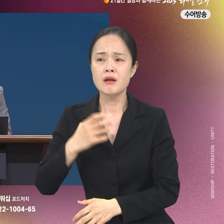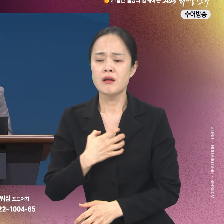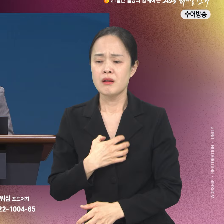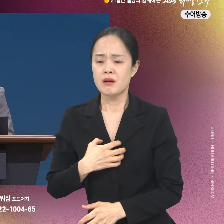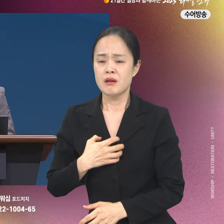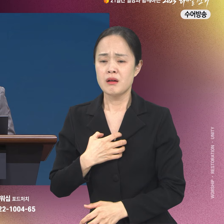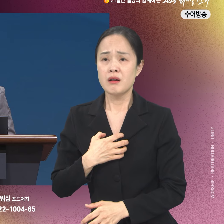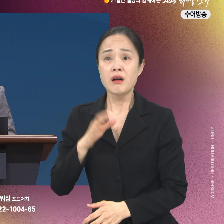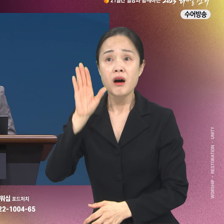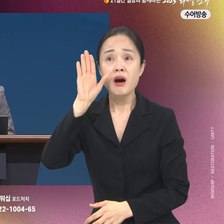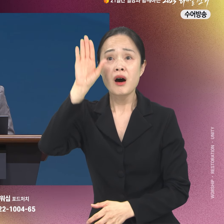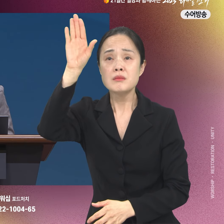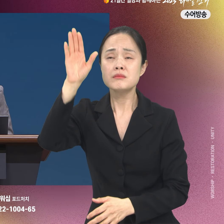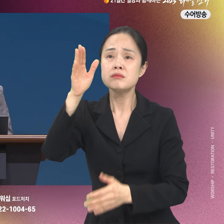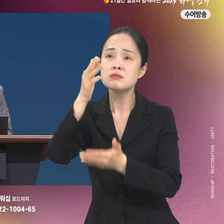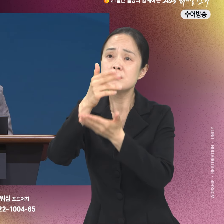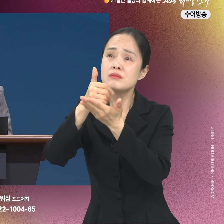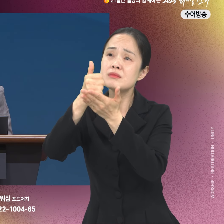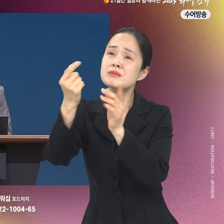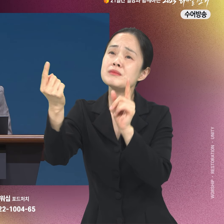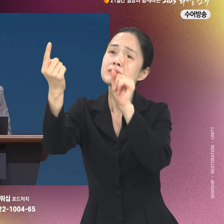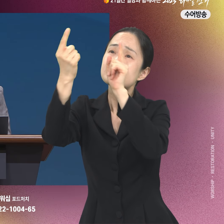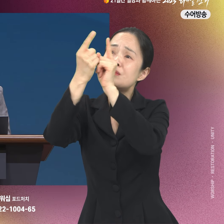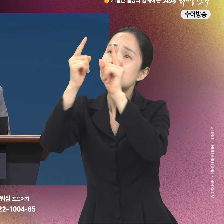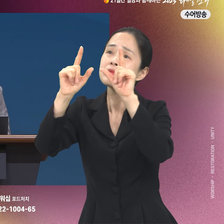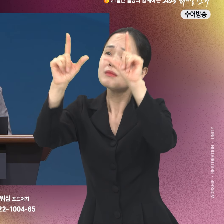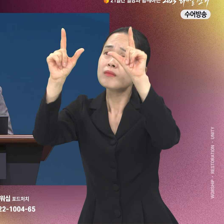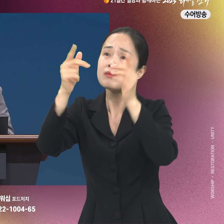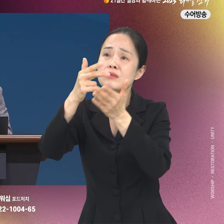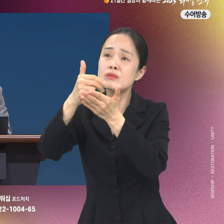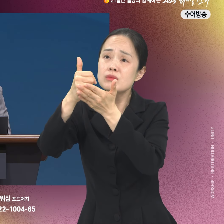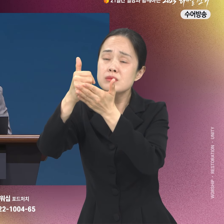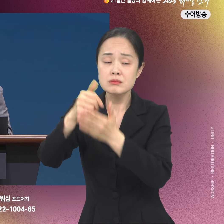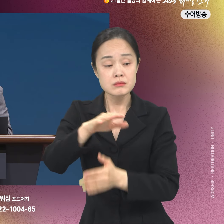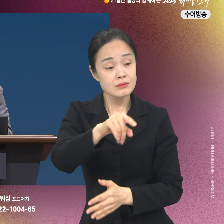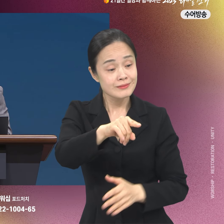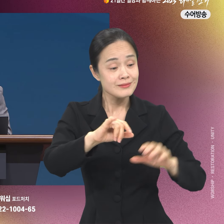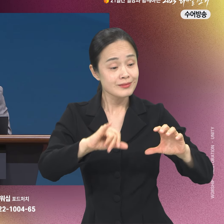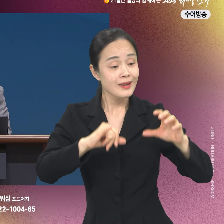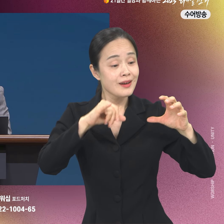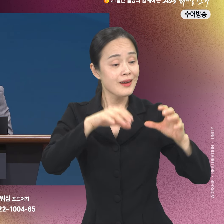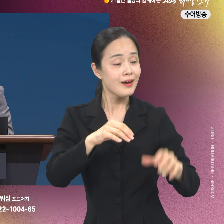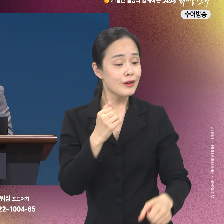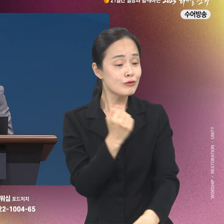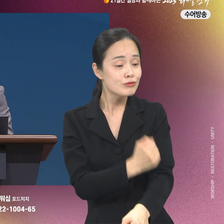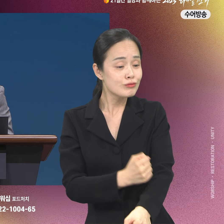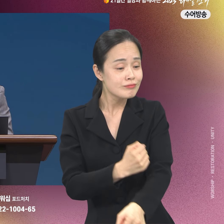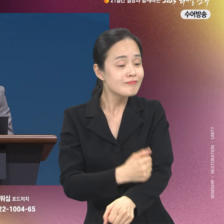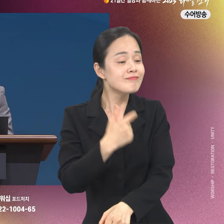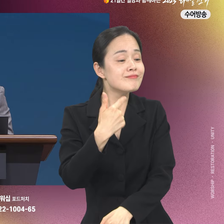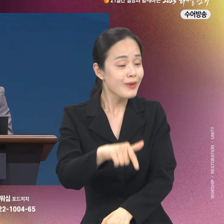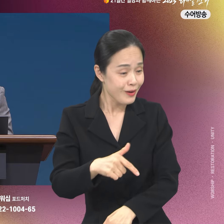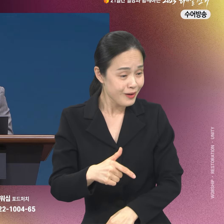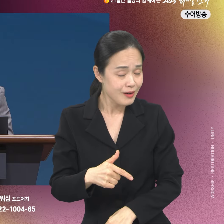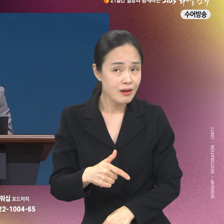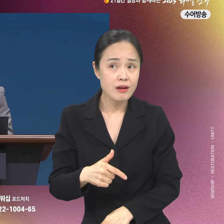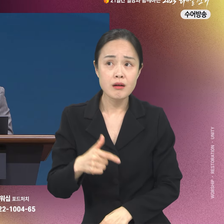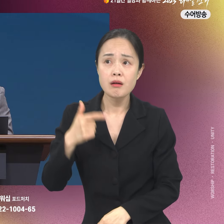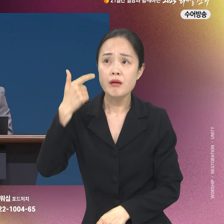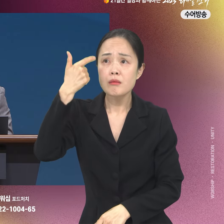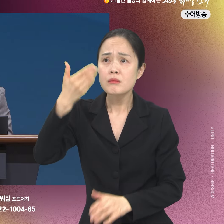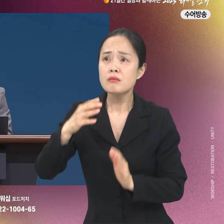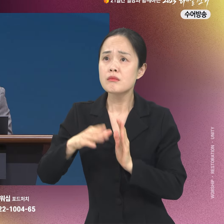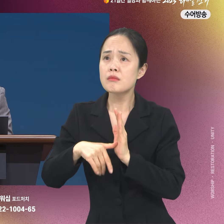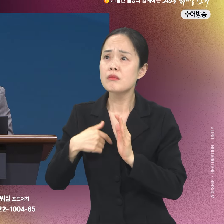주님이 너 뭐 하다 왔어? 이런 질문을 하실 거고, 저 그 지분 정리한 돈으로 되게 잘 먹고